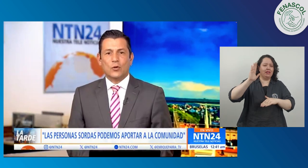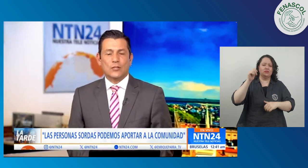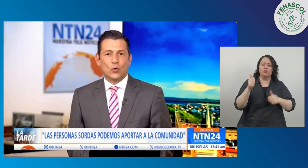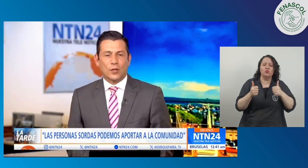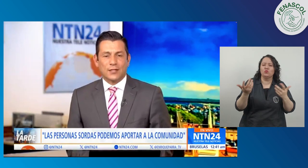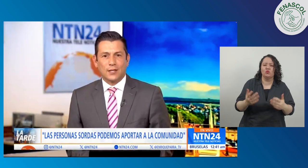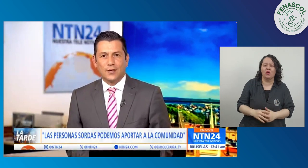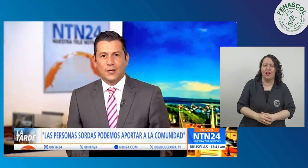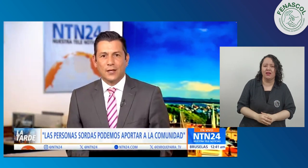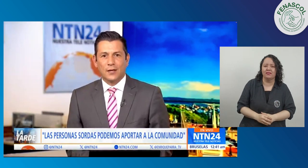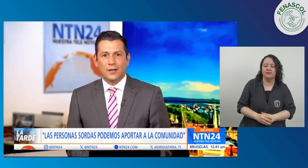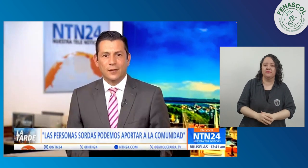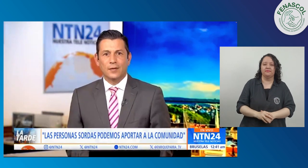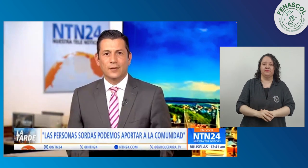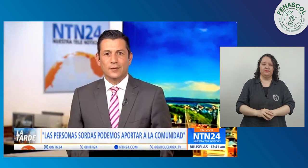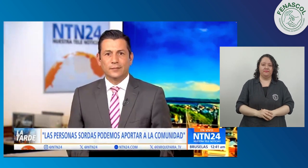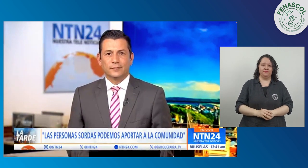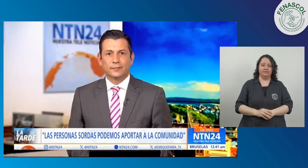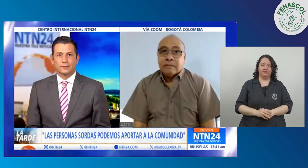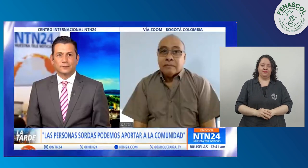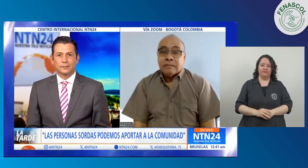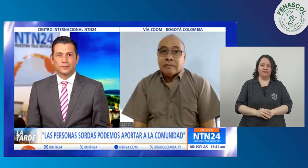las personas sordas?